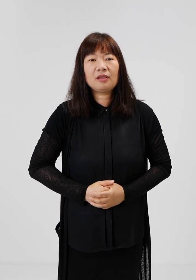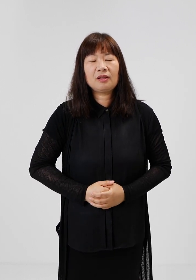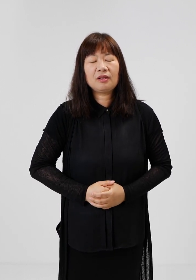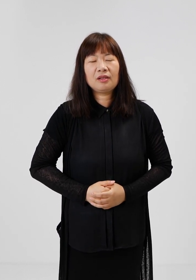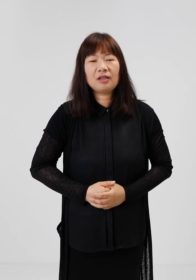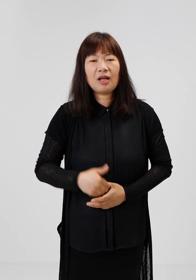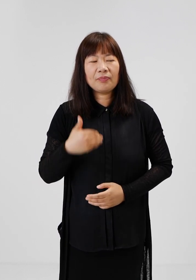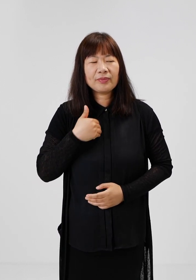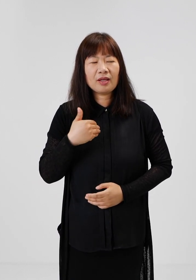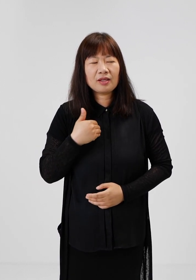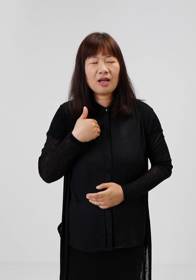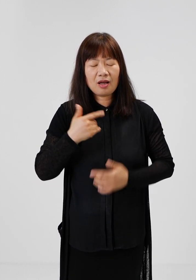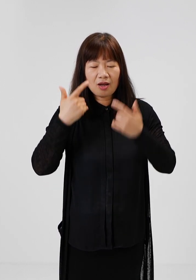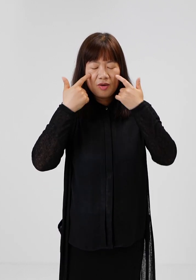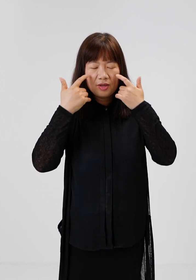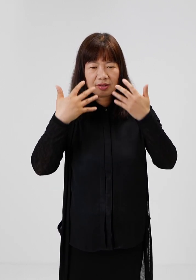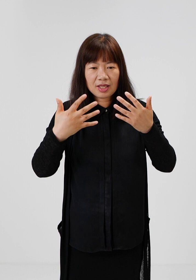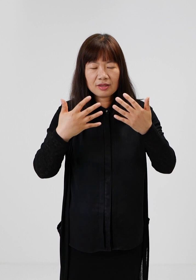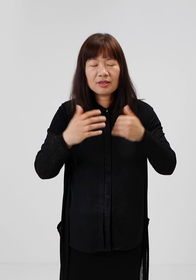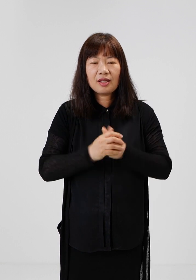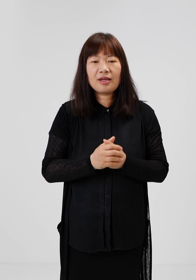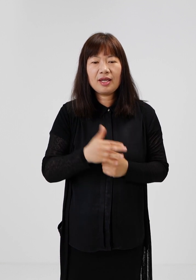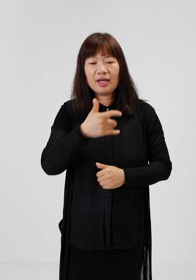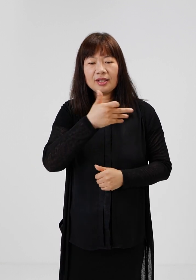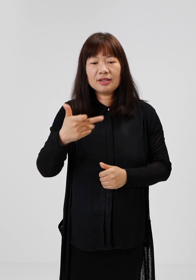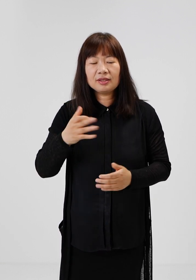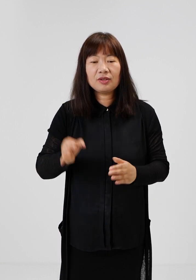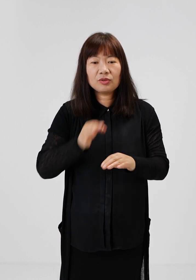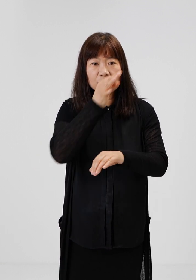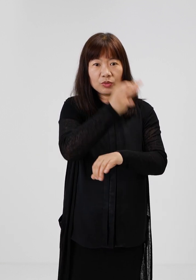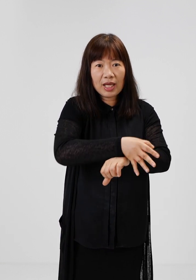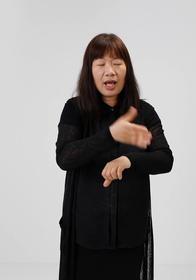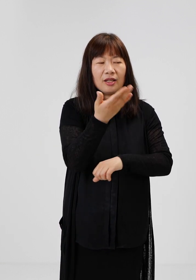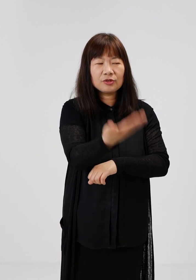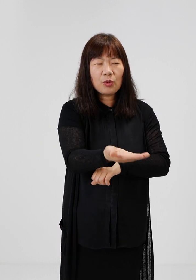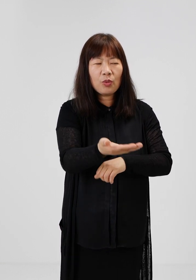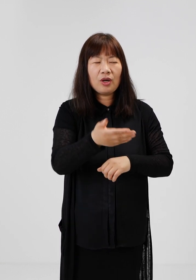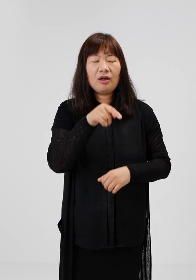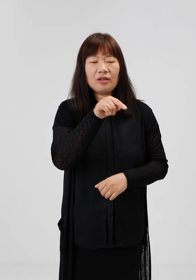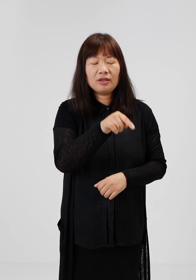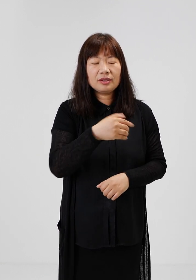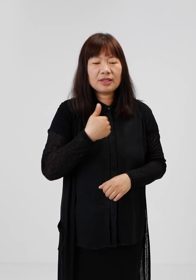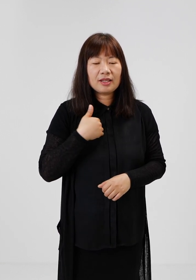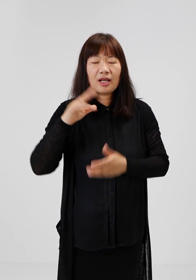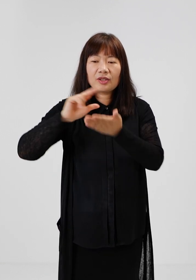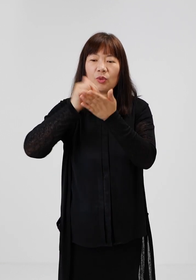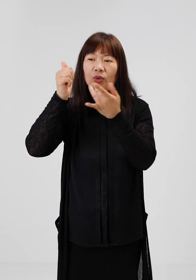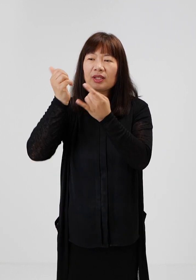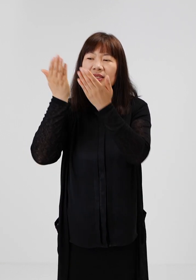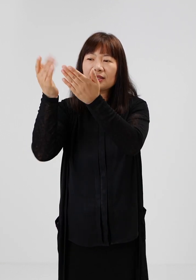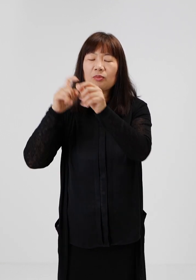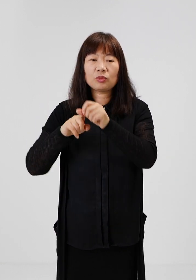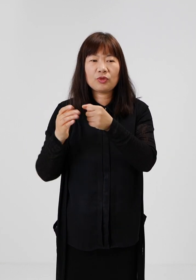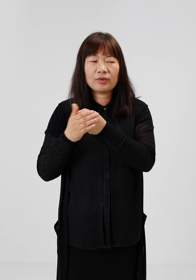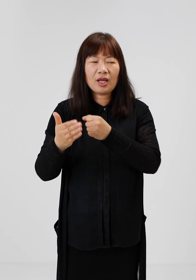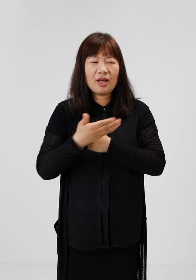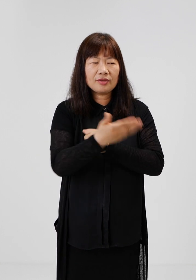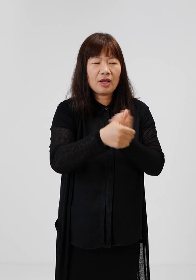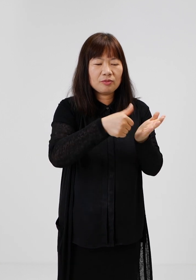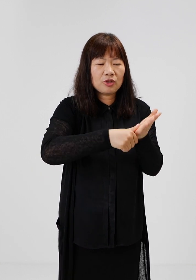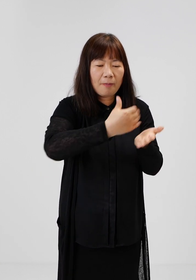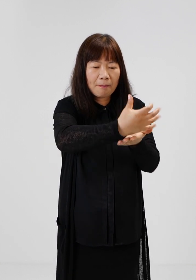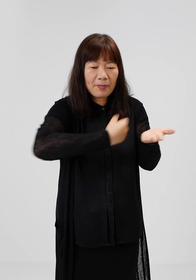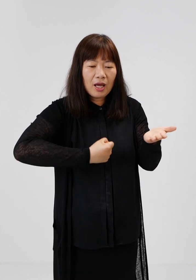아니하다. 내가 반드시 상당한 값으로 사리라. 내가 여호와께 드리려고 네 물건을